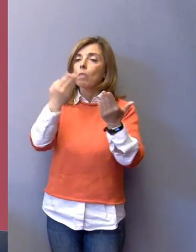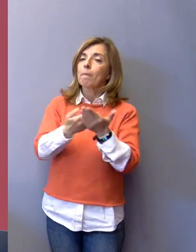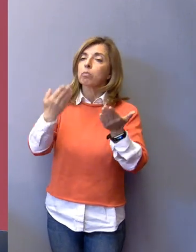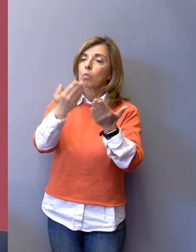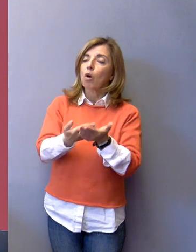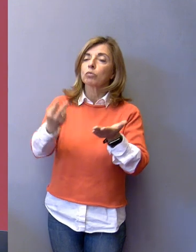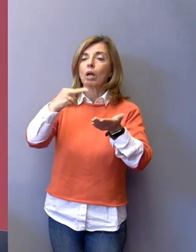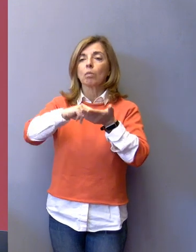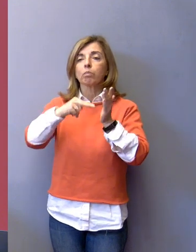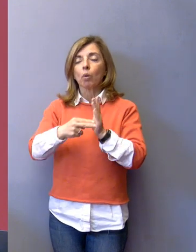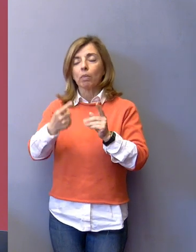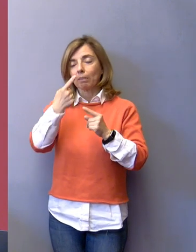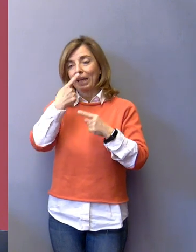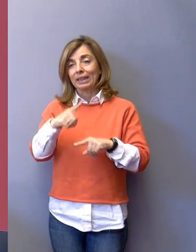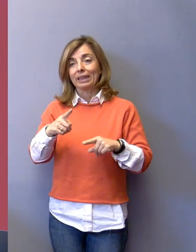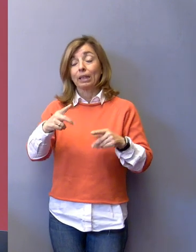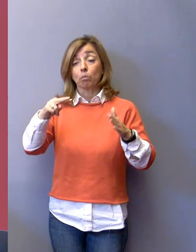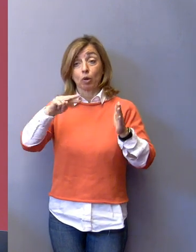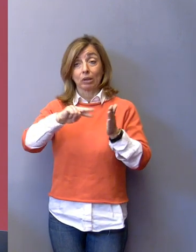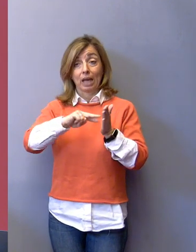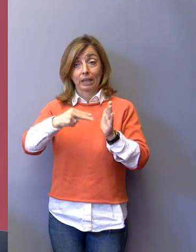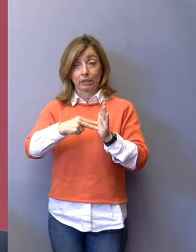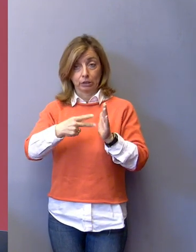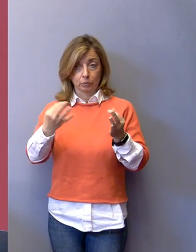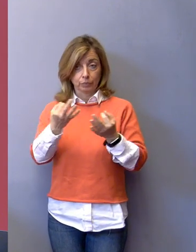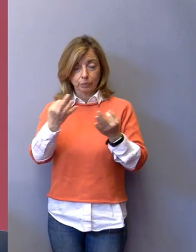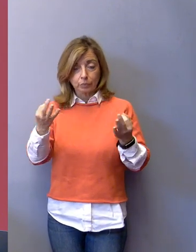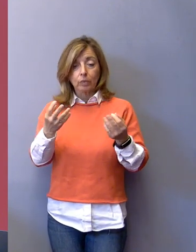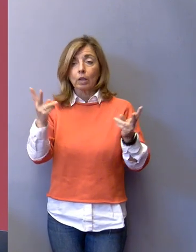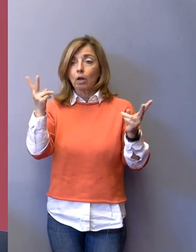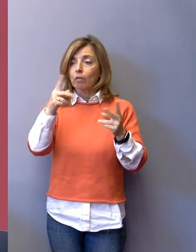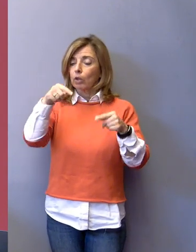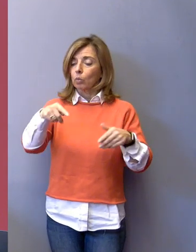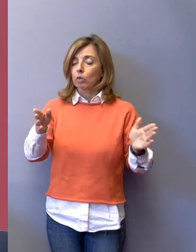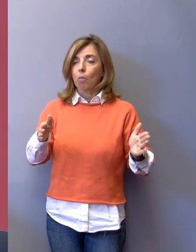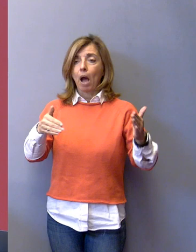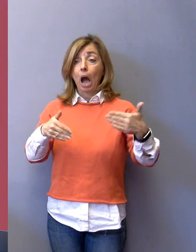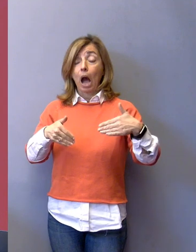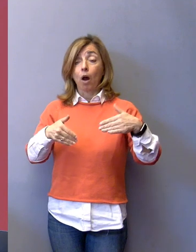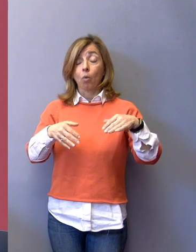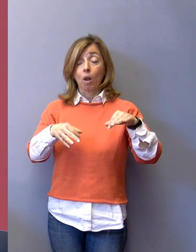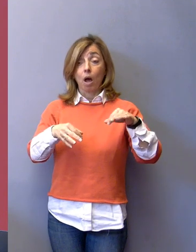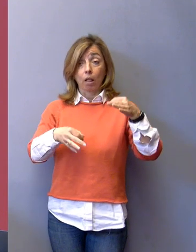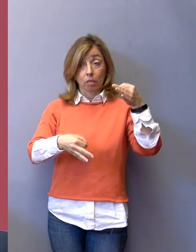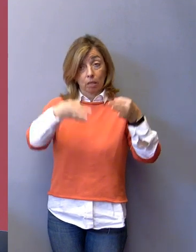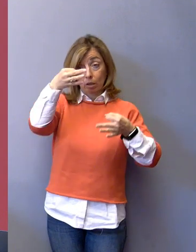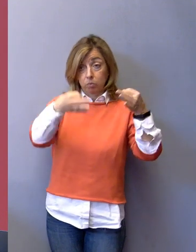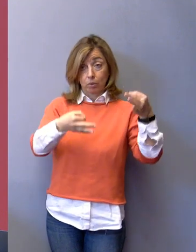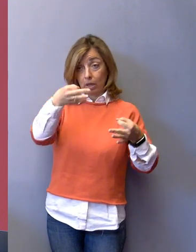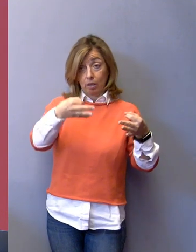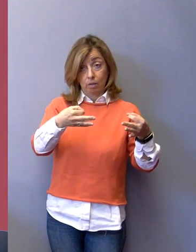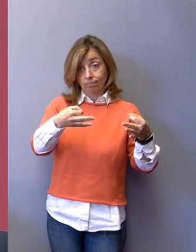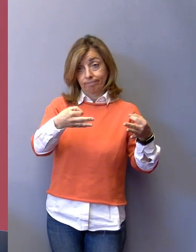però vorrei dire due cose uno che non siamo in un'aula di tribunale lo dico con molto rispetto Cioè qui facciamo